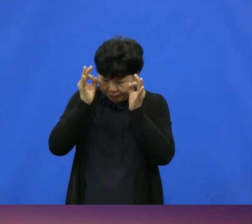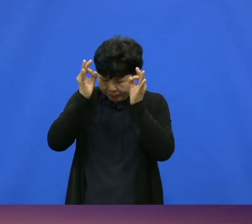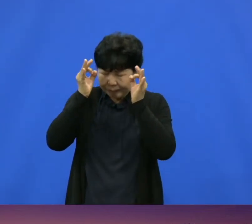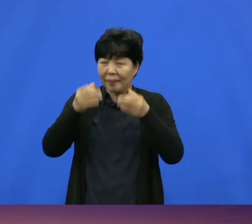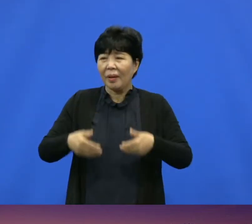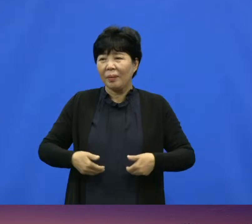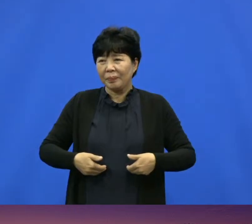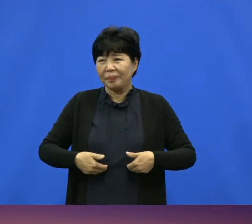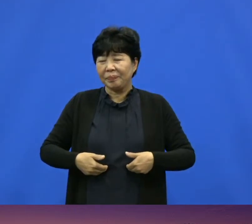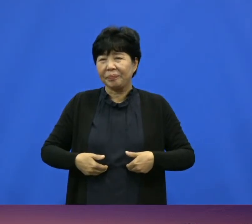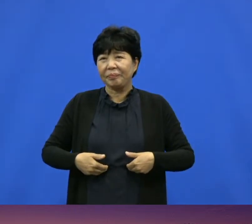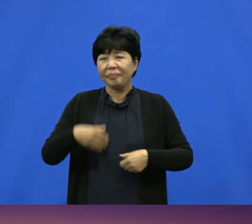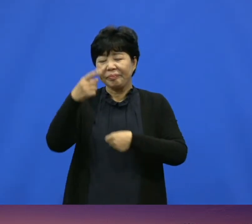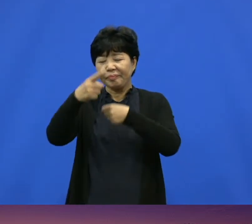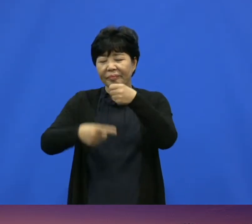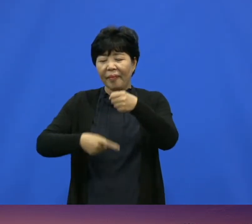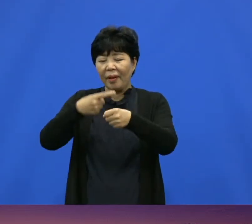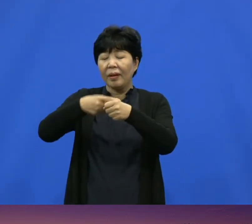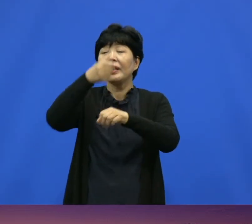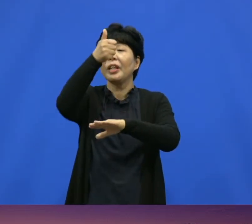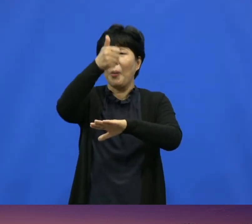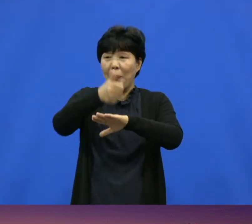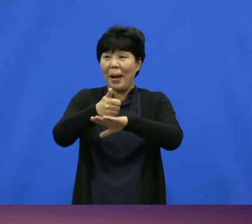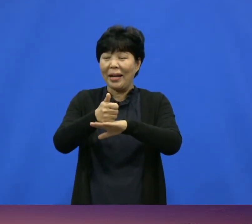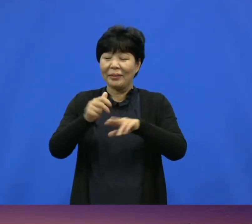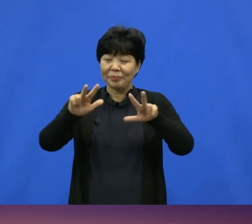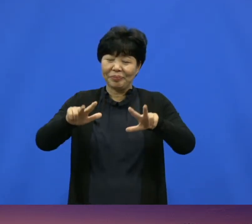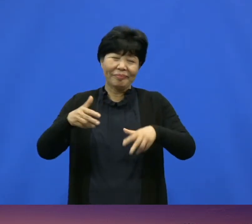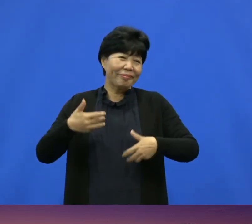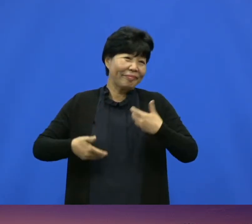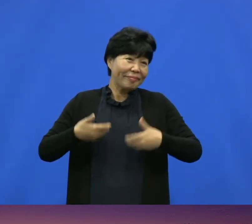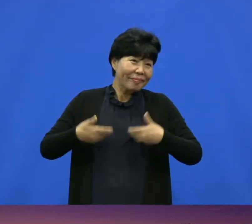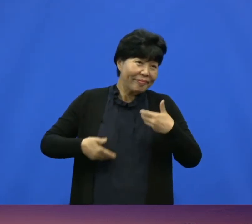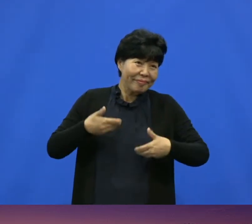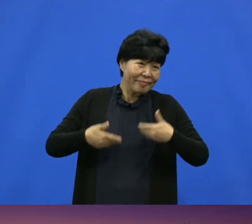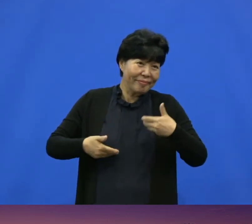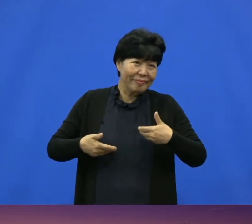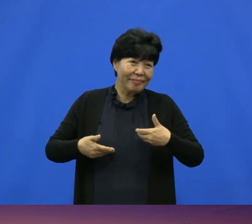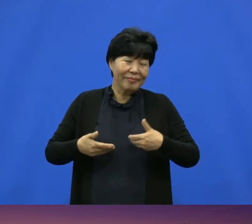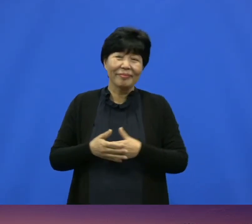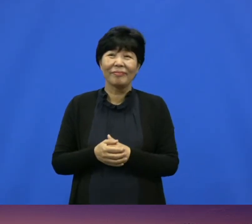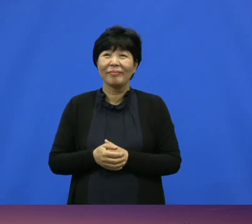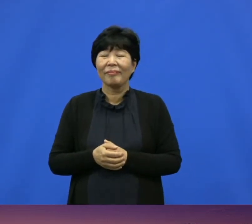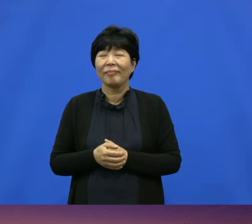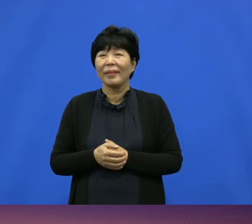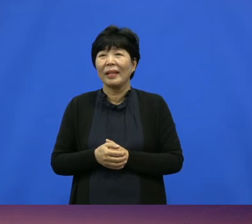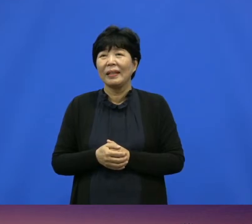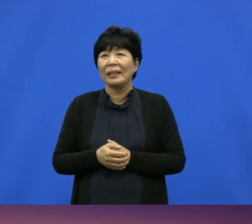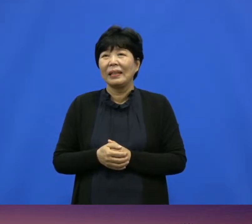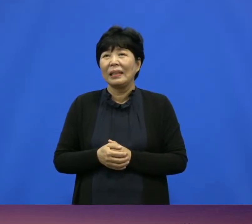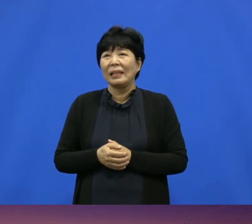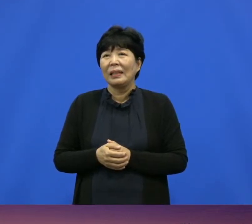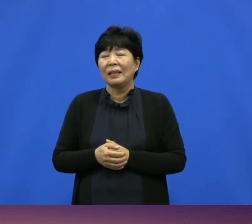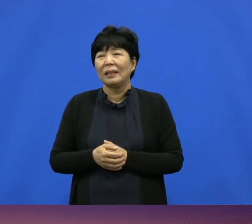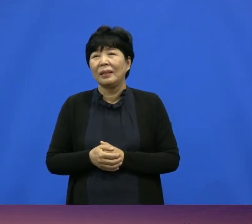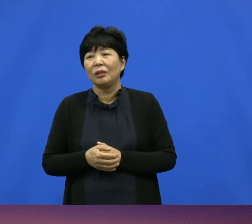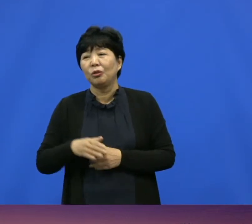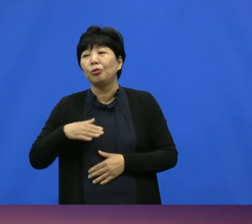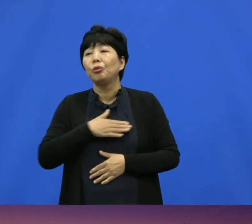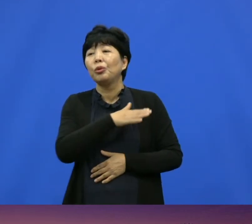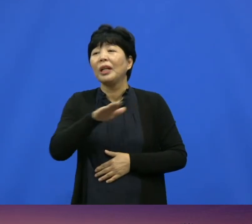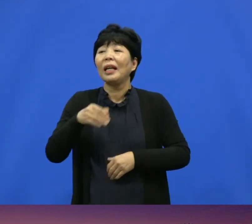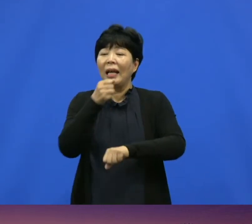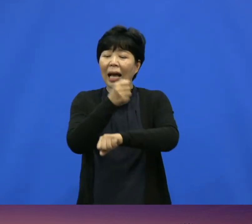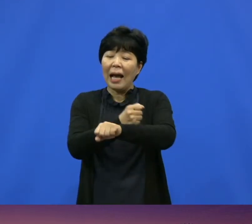여러분이 연말에 우리가 굉장히 바쁘고 정신없을 수가 있어요. 이 연말에도 여러분 우리가 해야 될 건